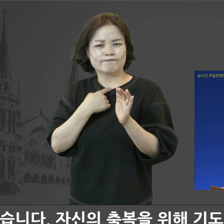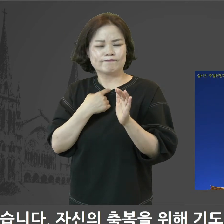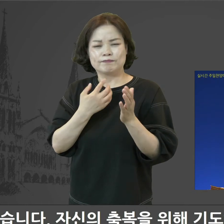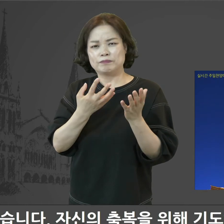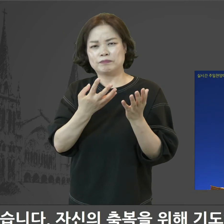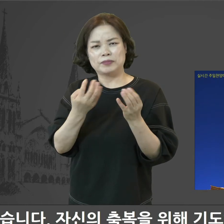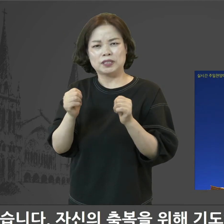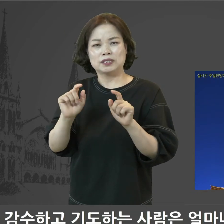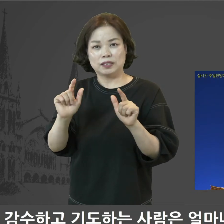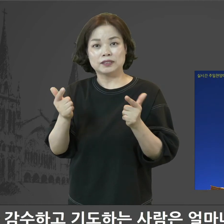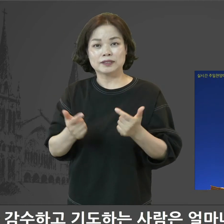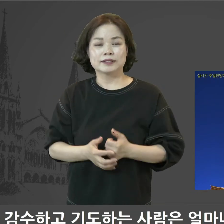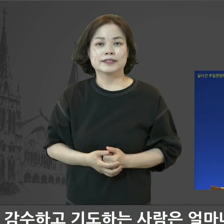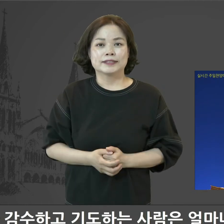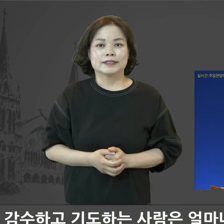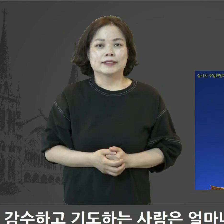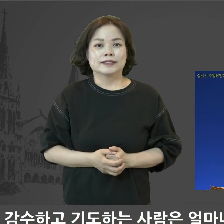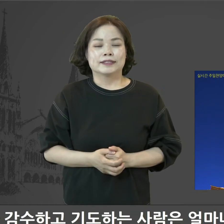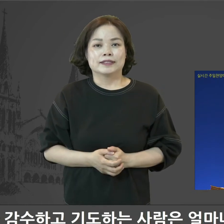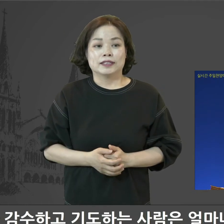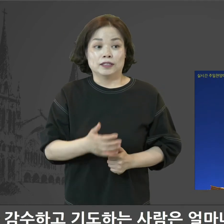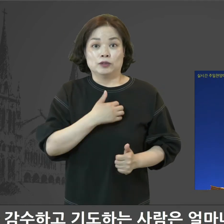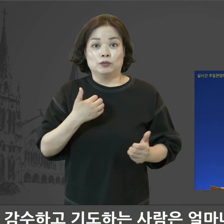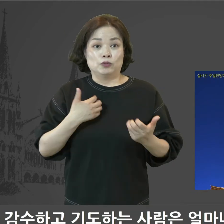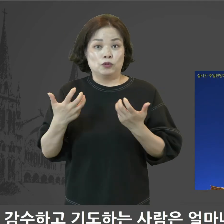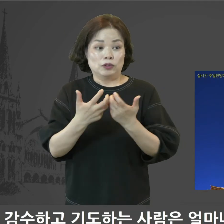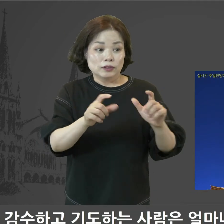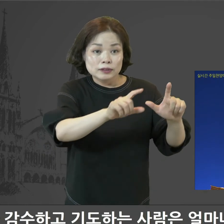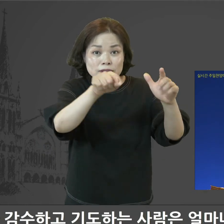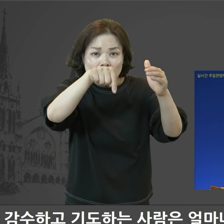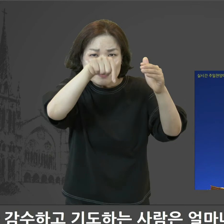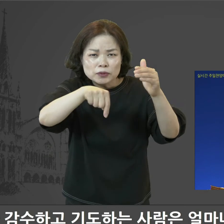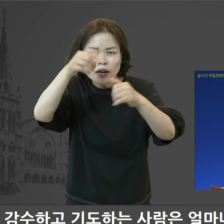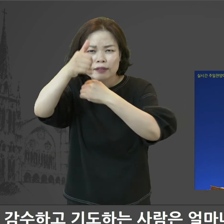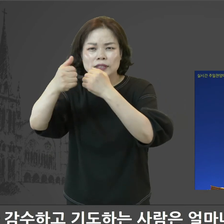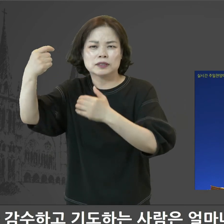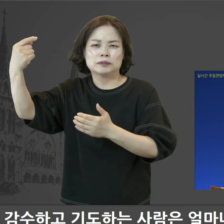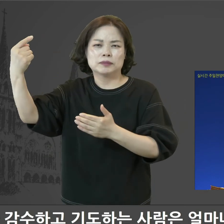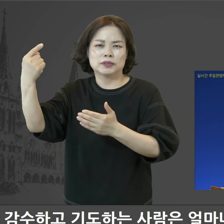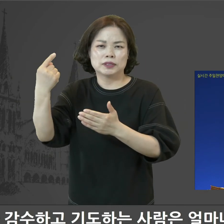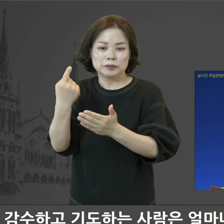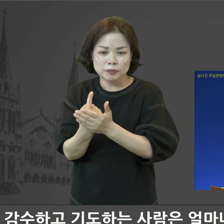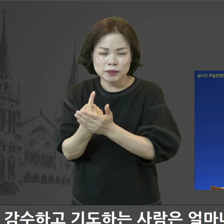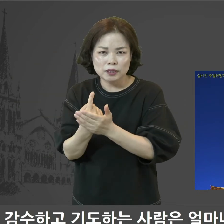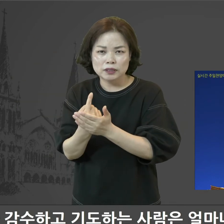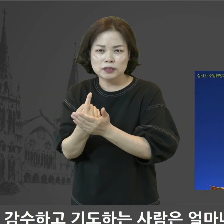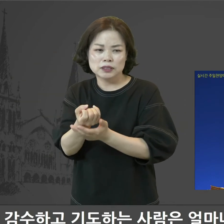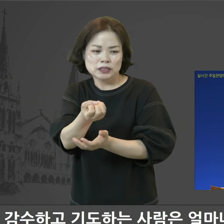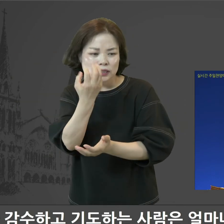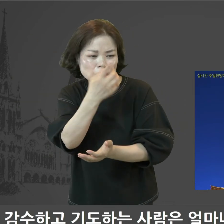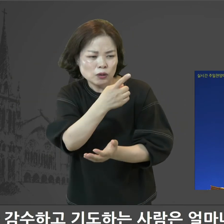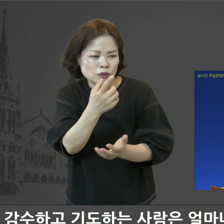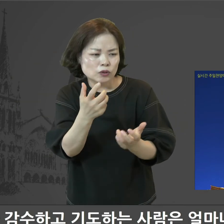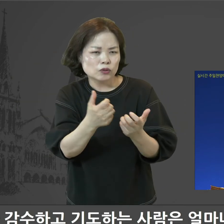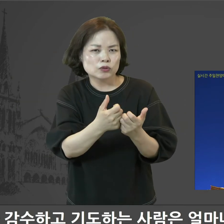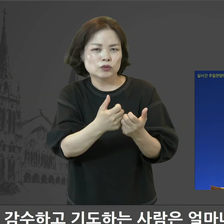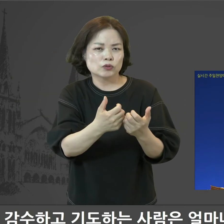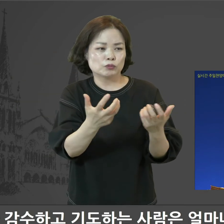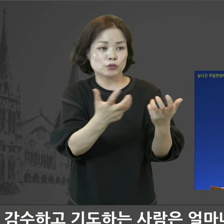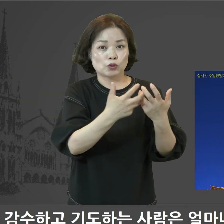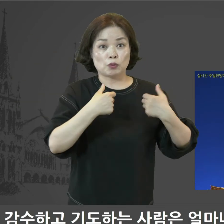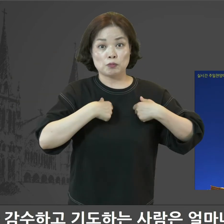많이 있었던 것 같지는 않습니다. 풍요로움 속에서 하나님의 임재를 잊어가는 사람들은 많지만 그 풍요로움을